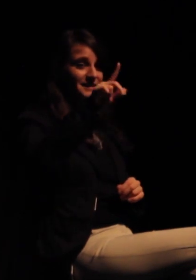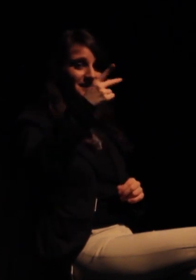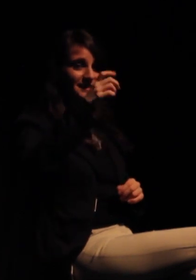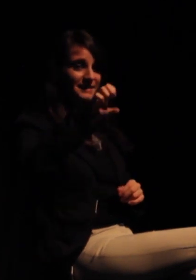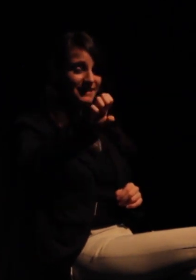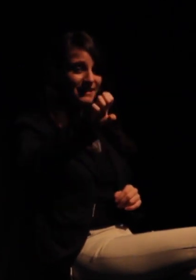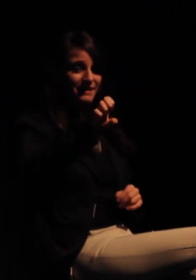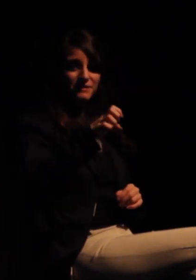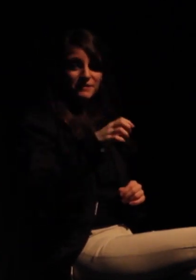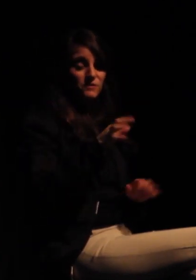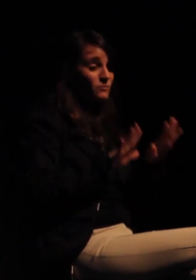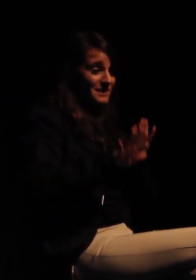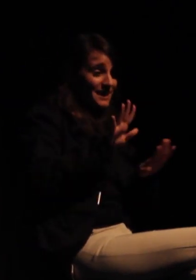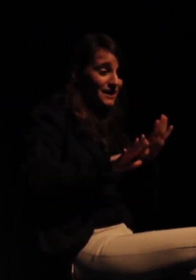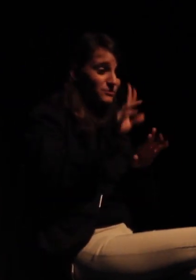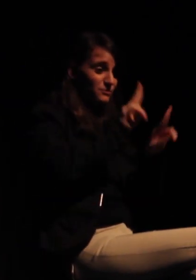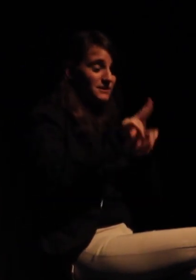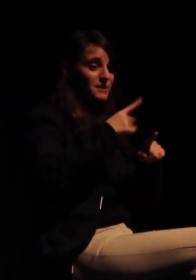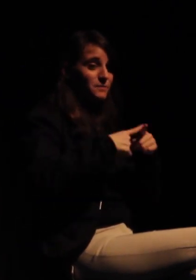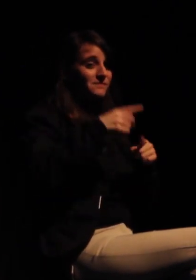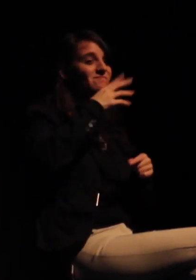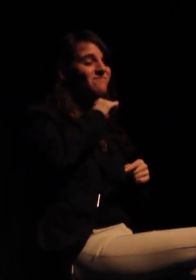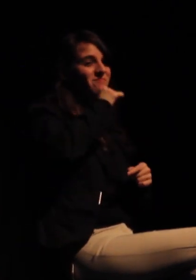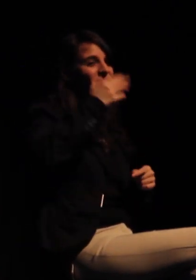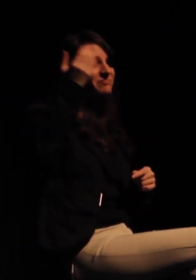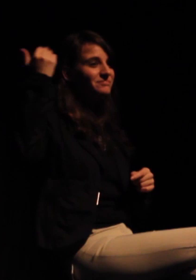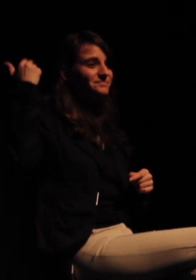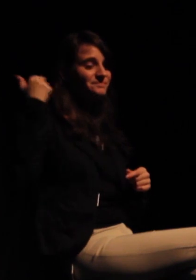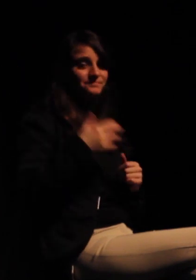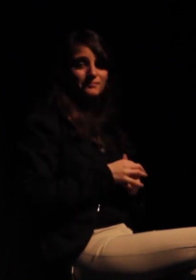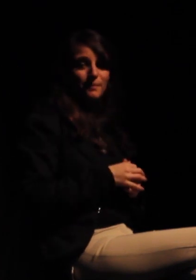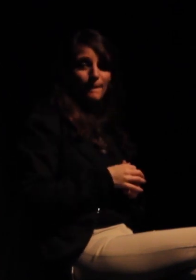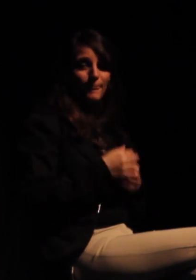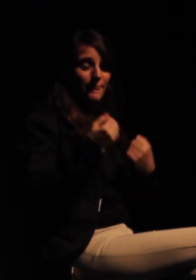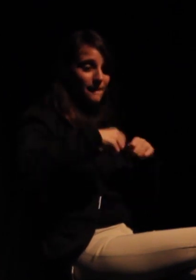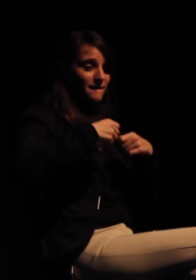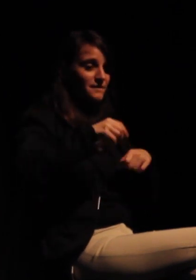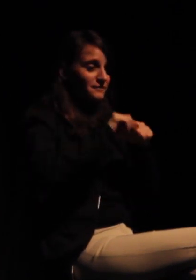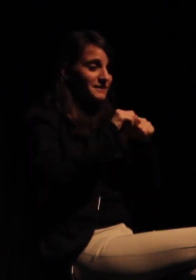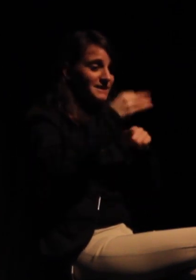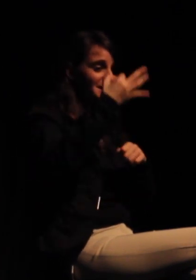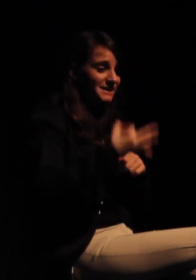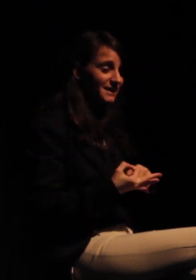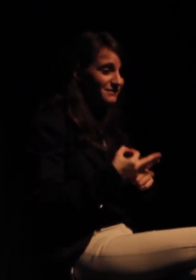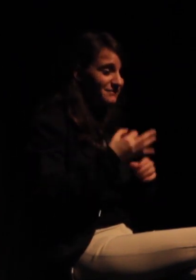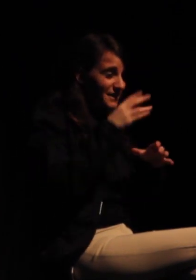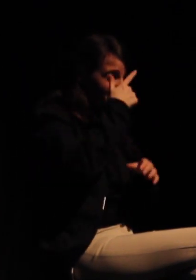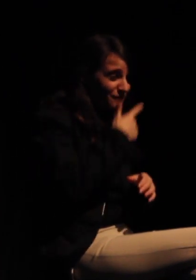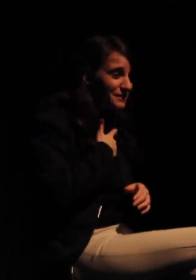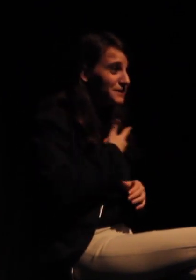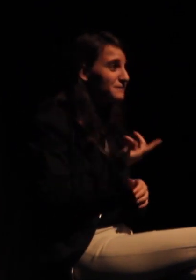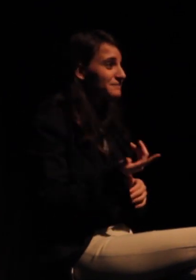o lhe é uma palavrinha antiga. E se não colocar direito, é um horror na